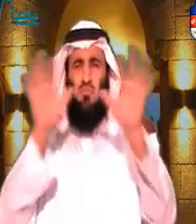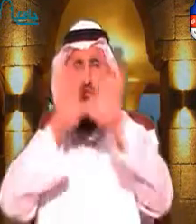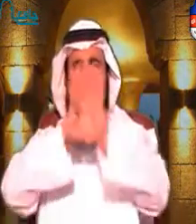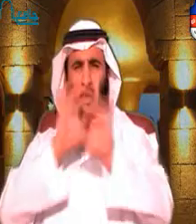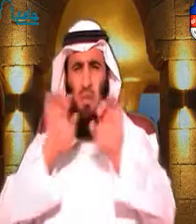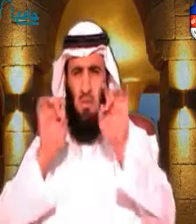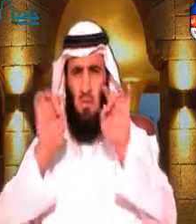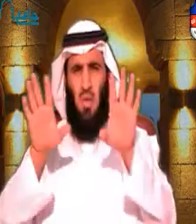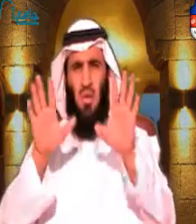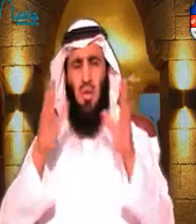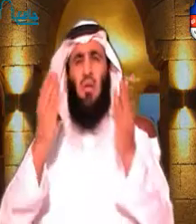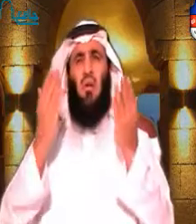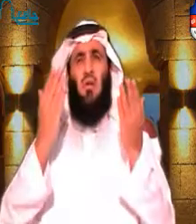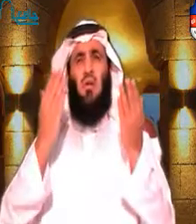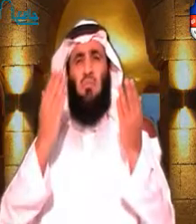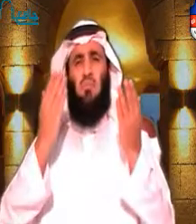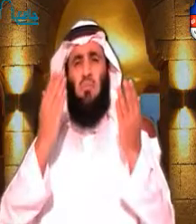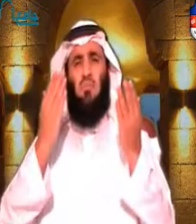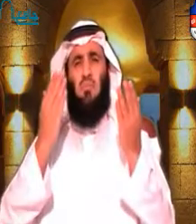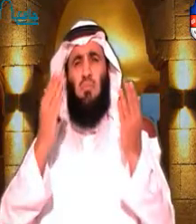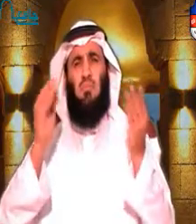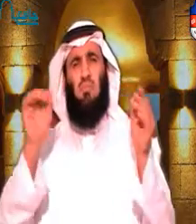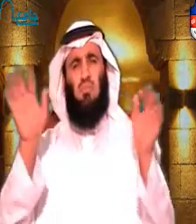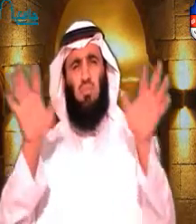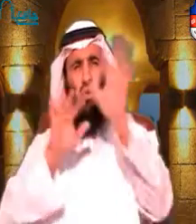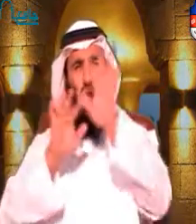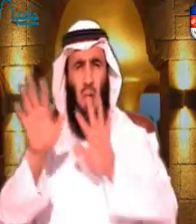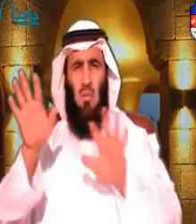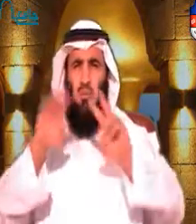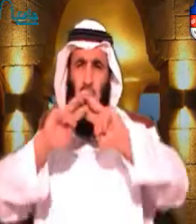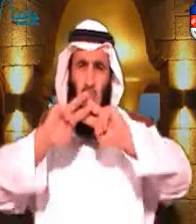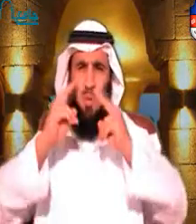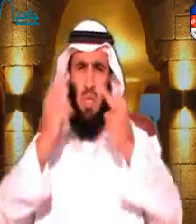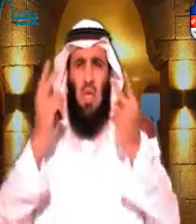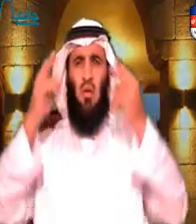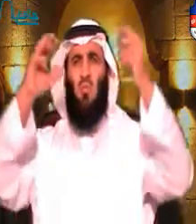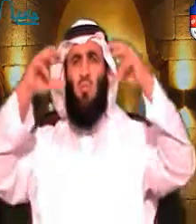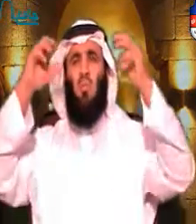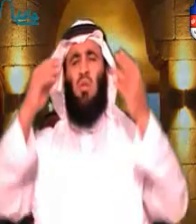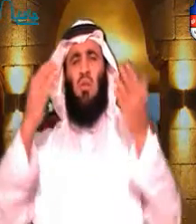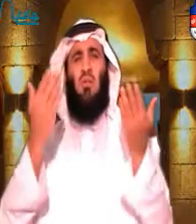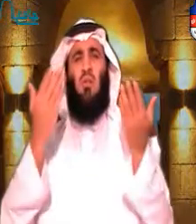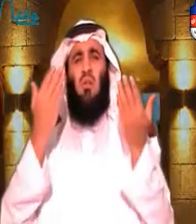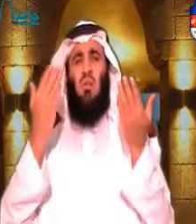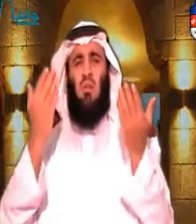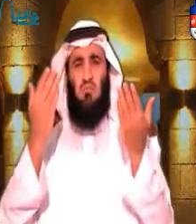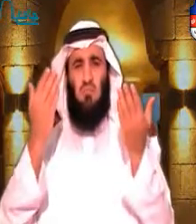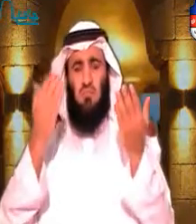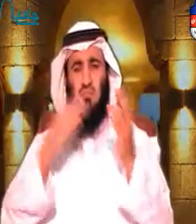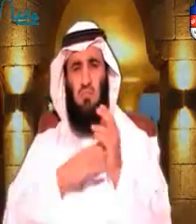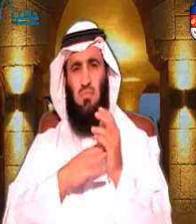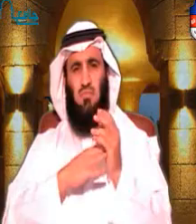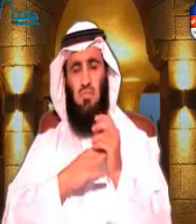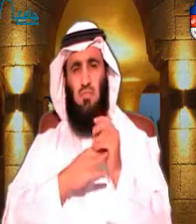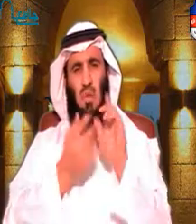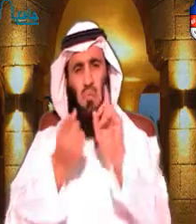الدعاء، واخلفنا بها مطرا غيثا مغيثا هنيئا مريئا يا أرحم الراحمين. أنت على